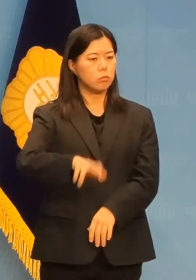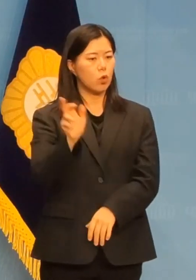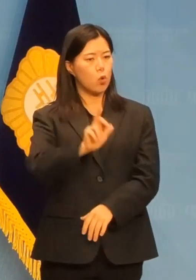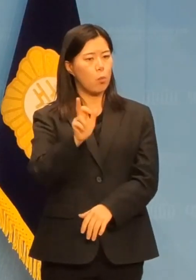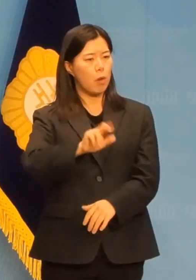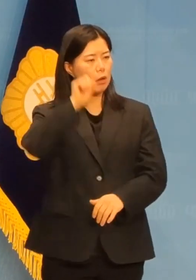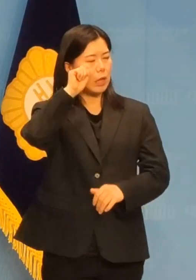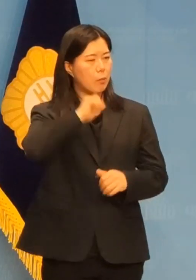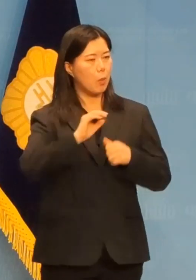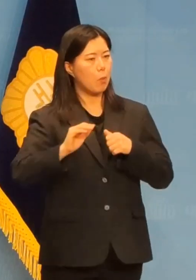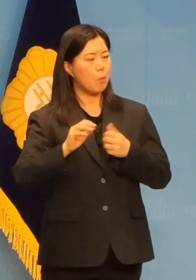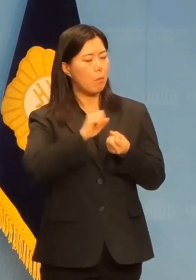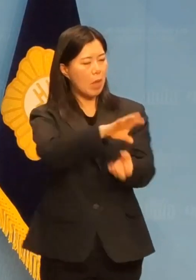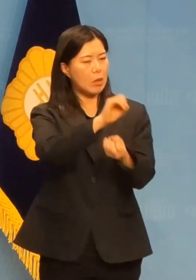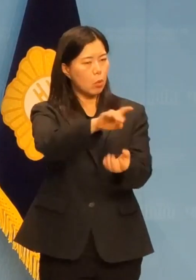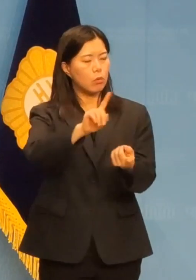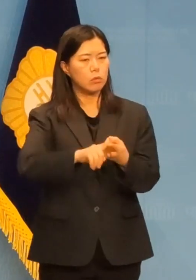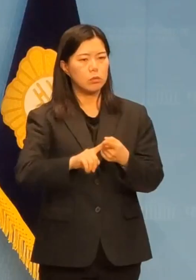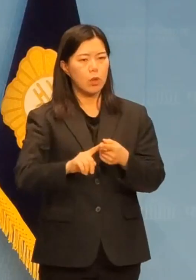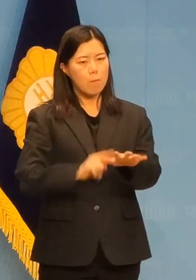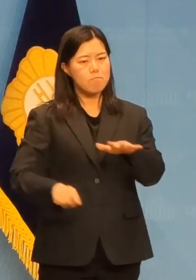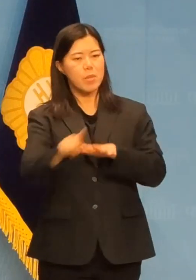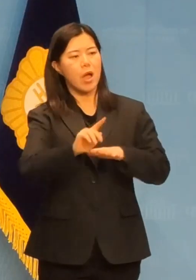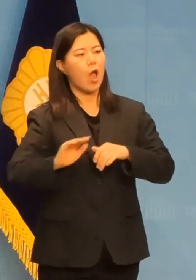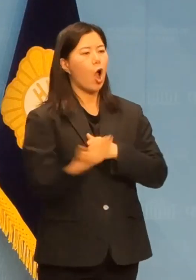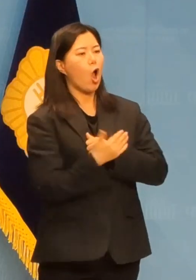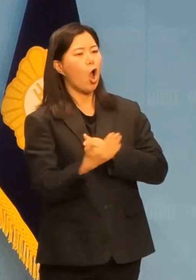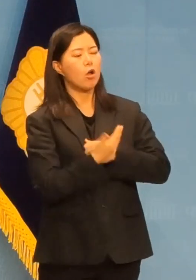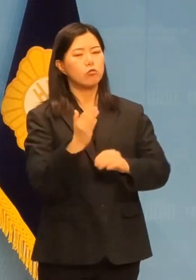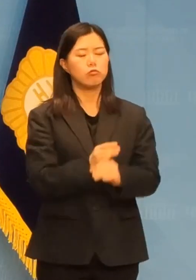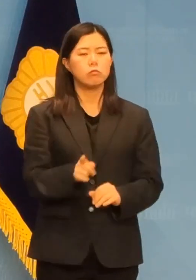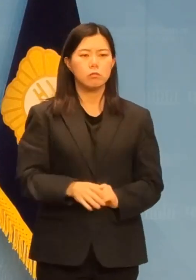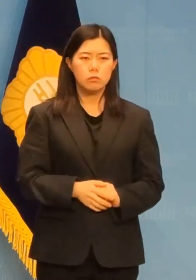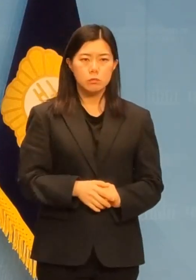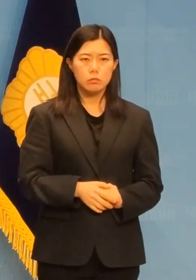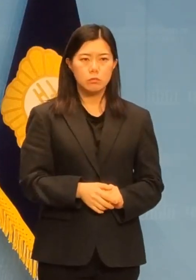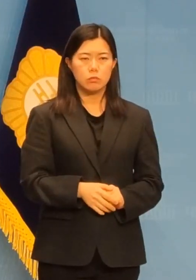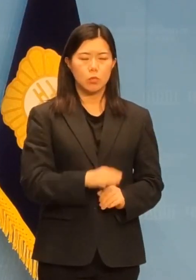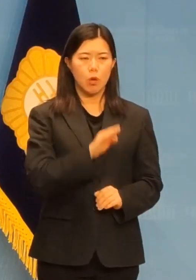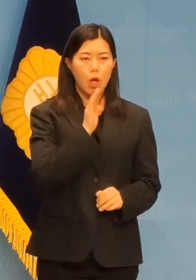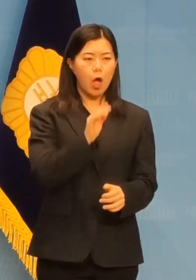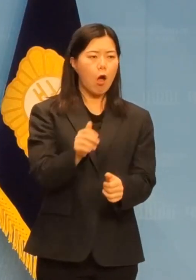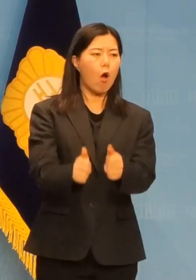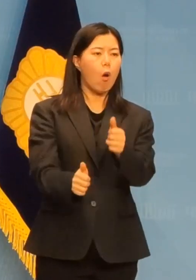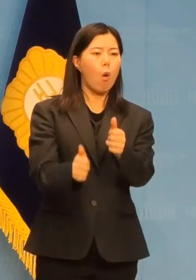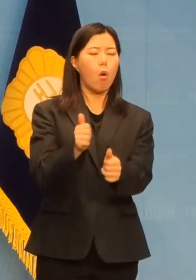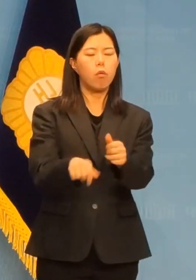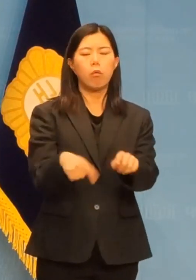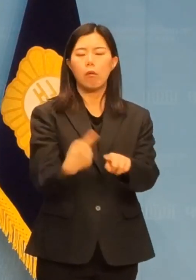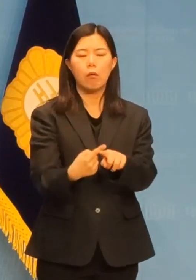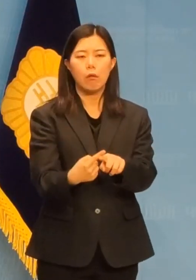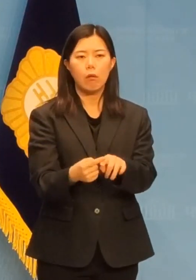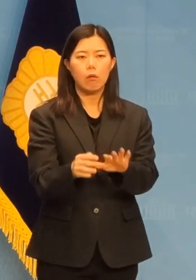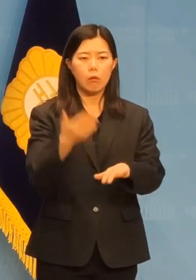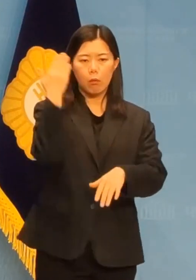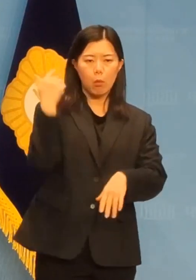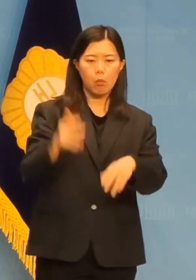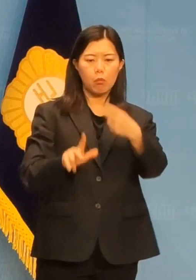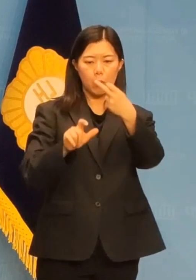배송을 앞장서 옹호하는 데만 혈안이 되어 있습니다. 마치 경쟁이라도 하듯이 지난 15일에는